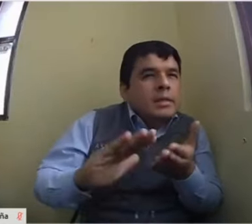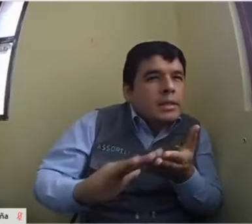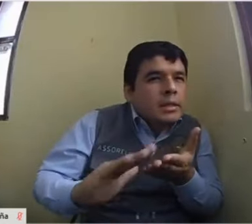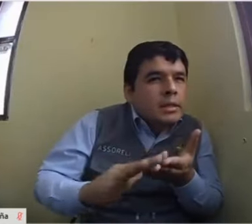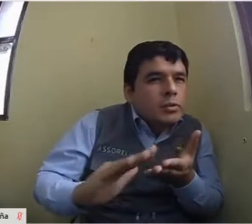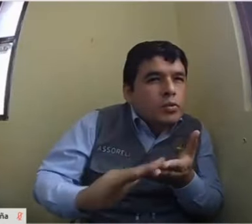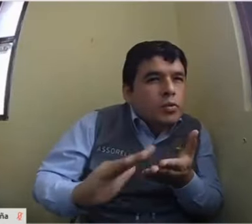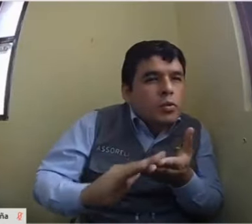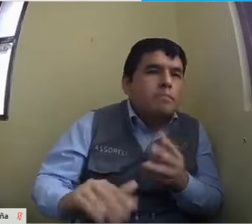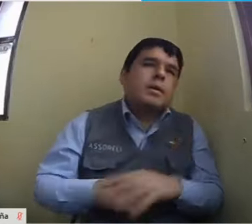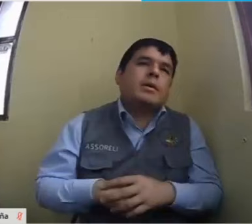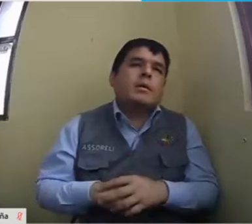Disculpa, discúlpame,